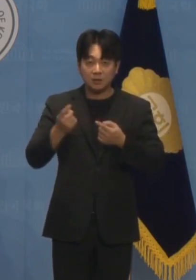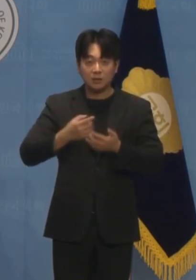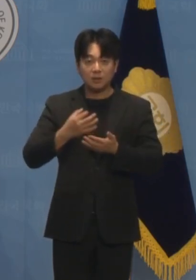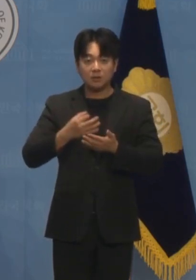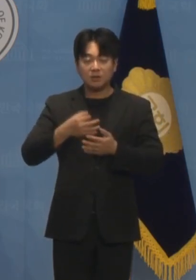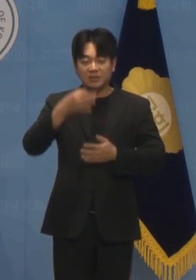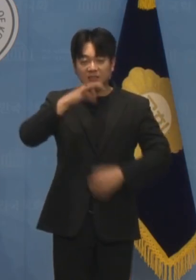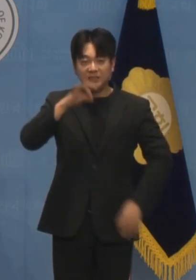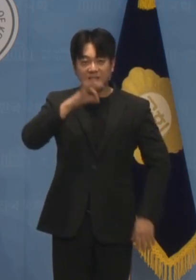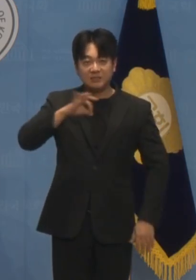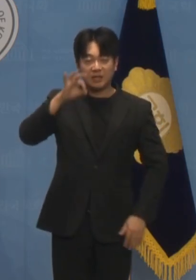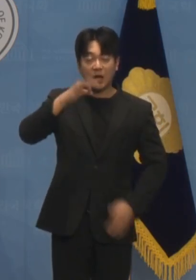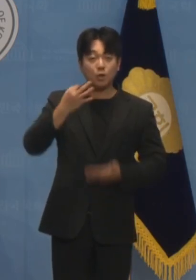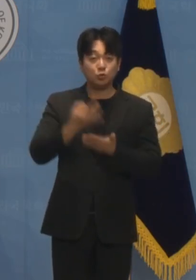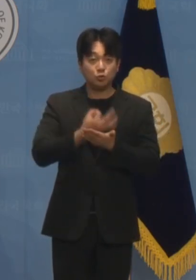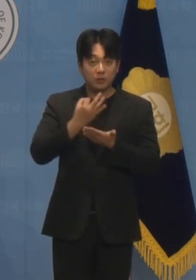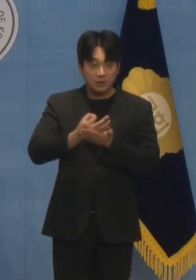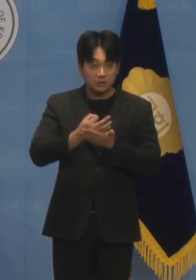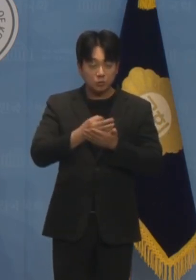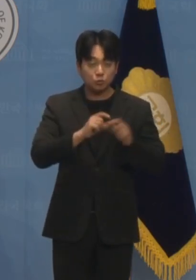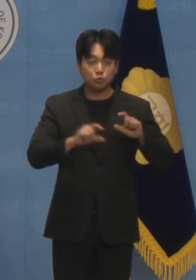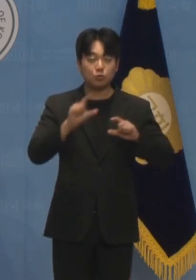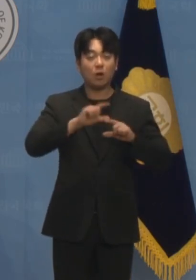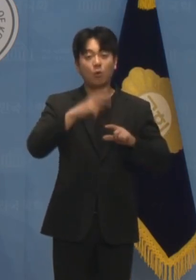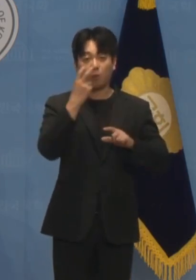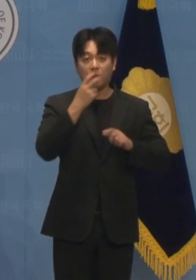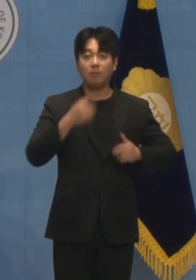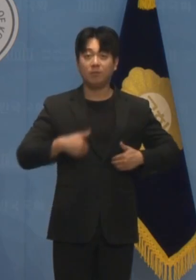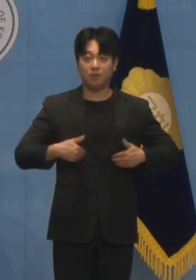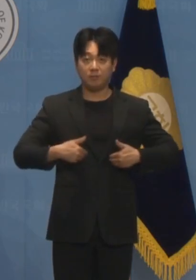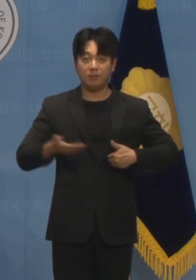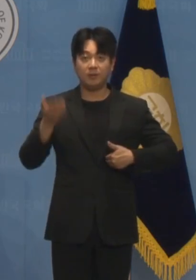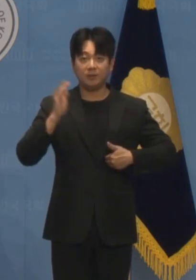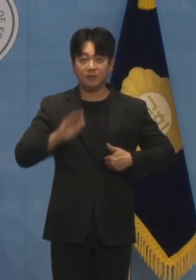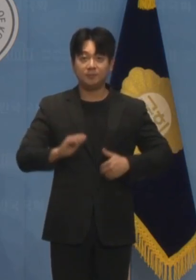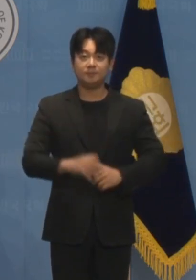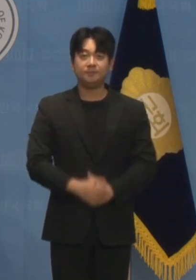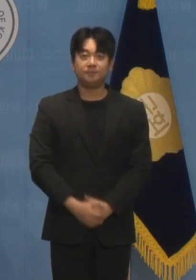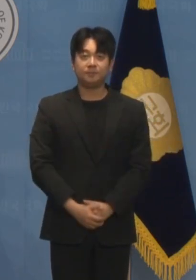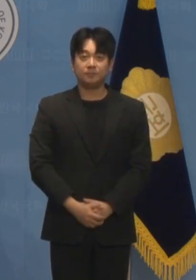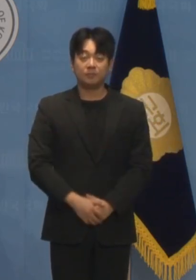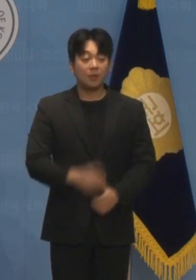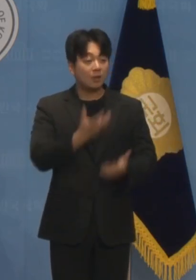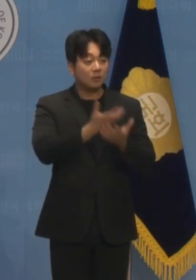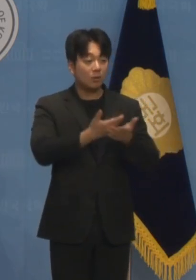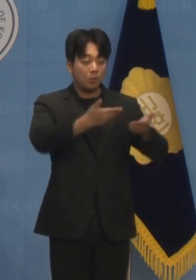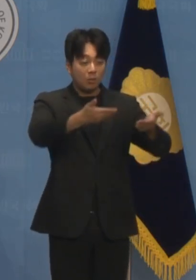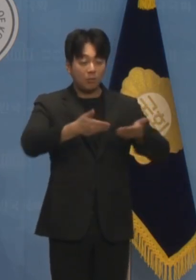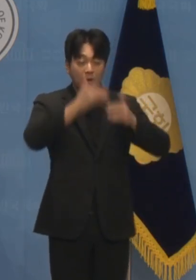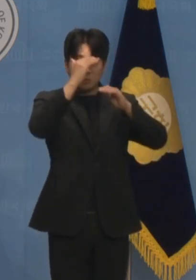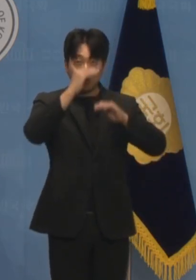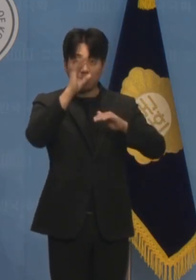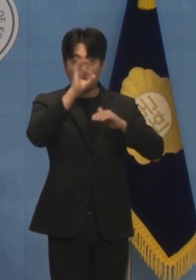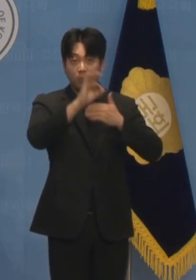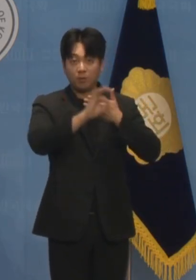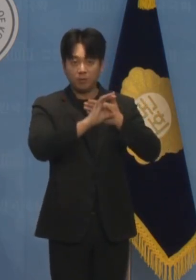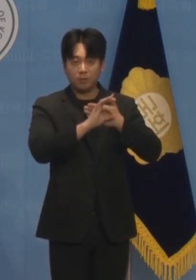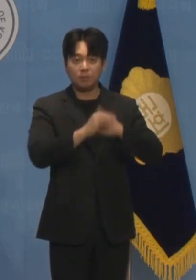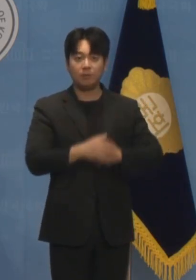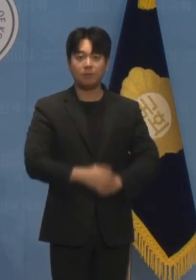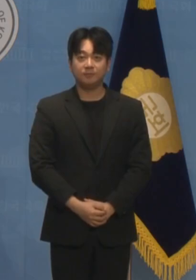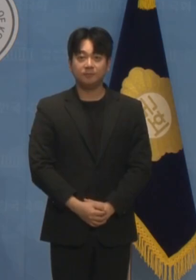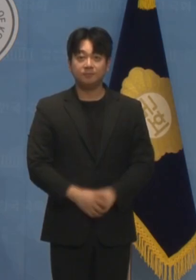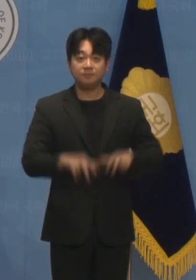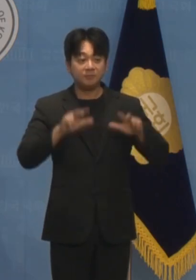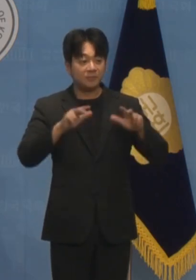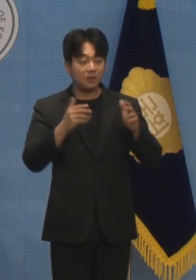되어 있습니다. 그런데 대한체육회에서 본 의원실에 제출한 자료에 따르면 현재